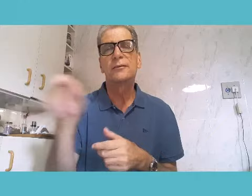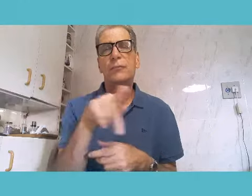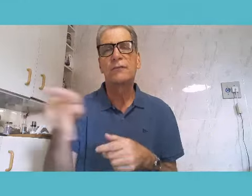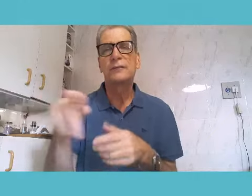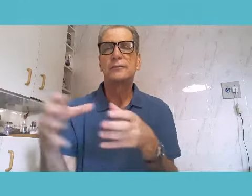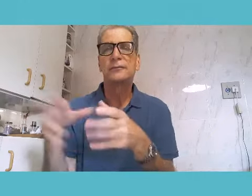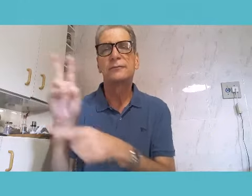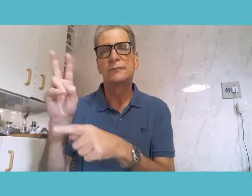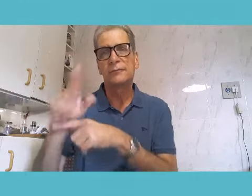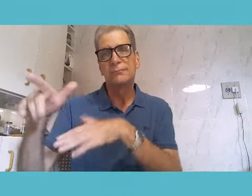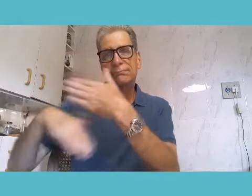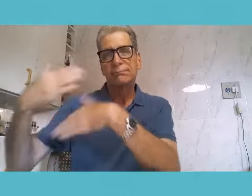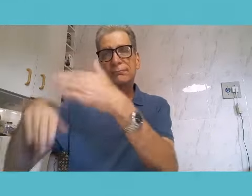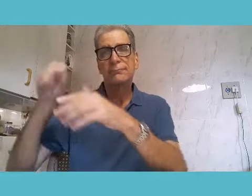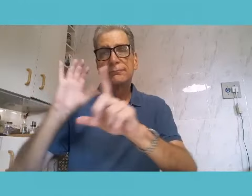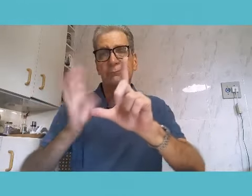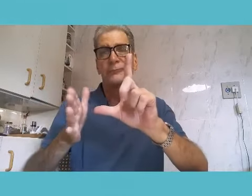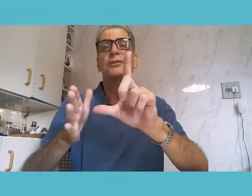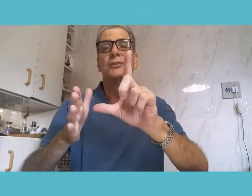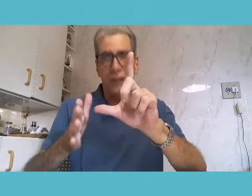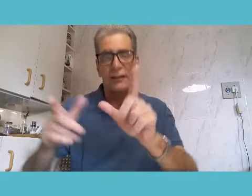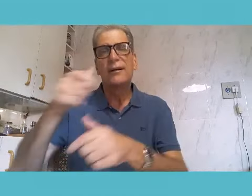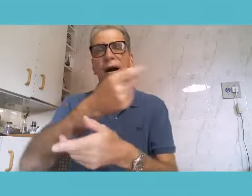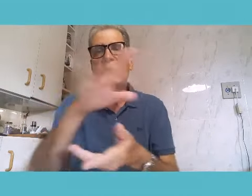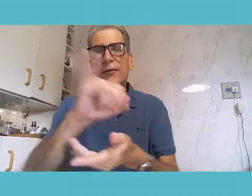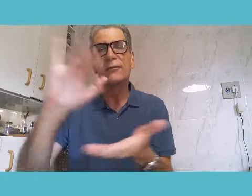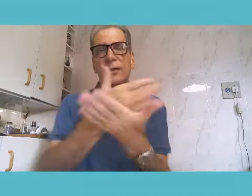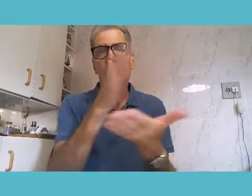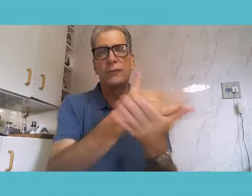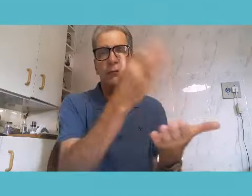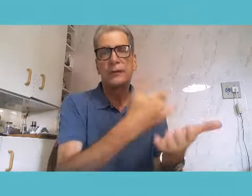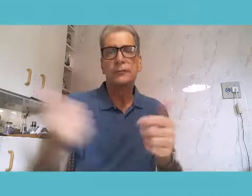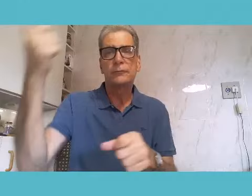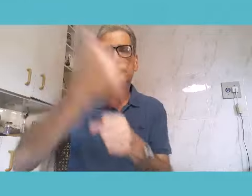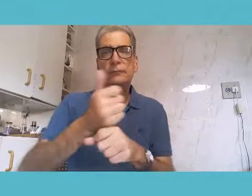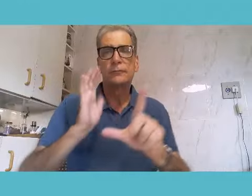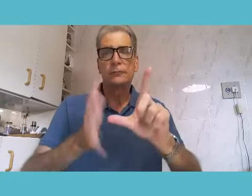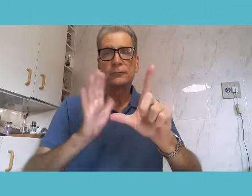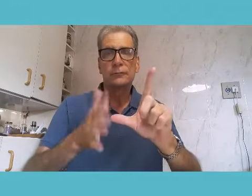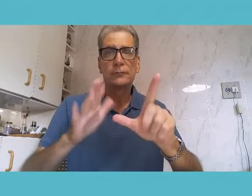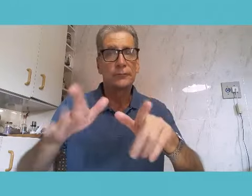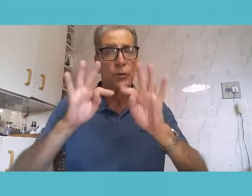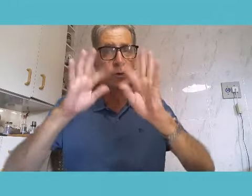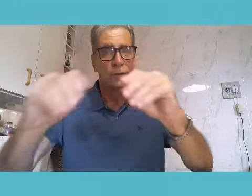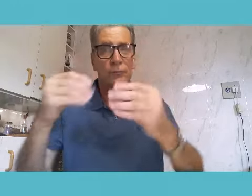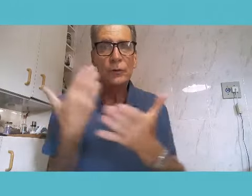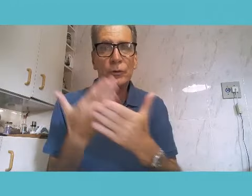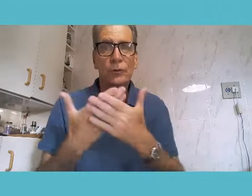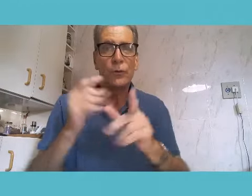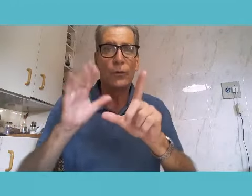Então tá. Então tá bom, vamos botar logo essa merda então. Tá bom, obrigado. Até já.